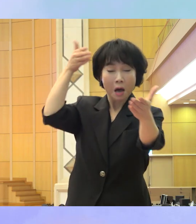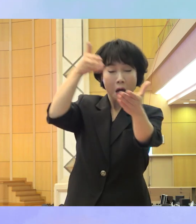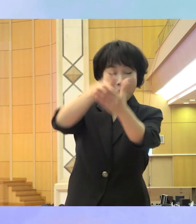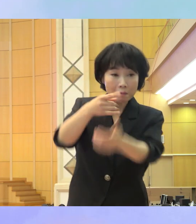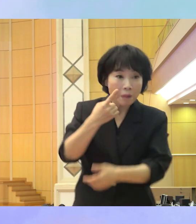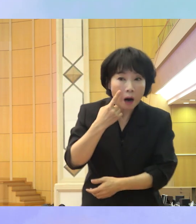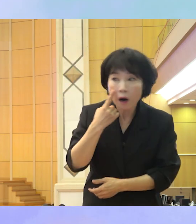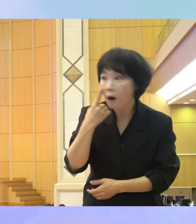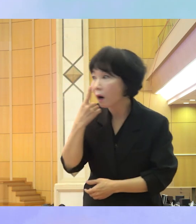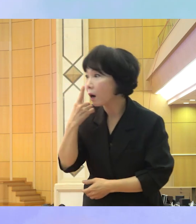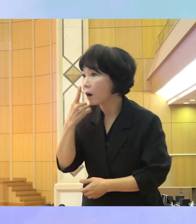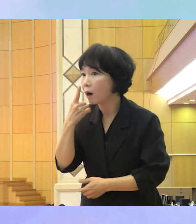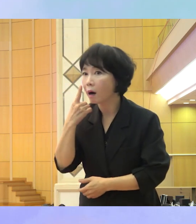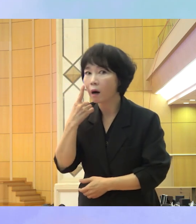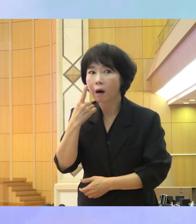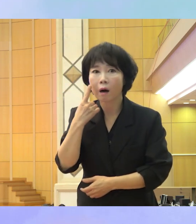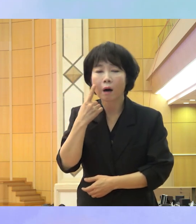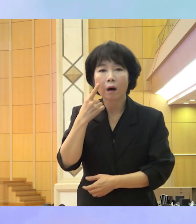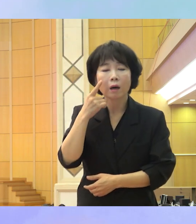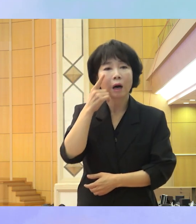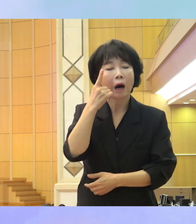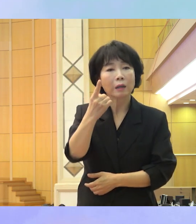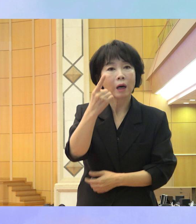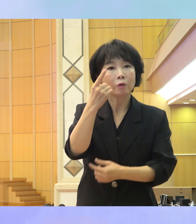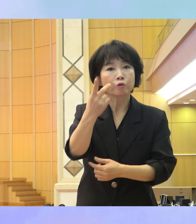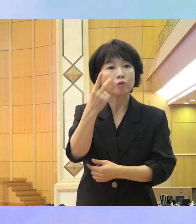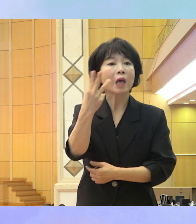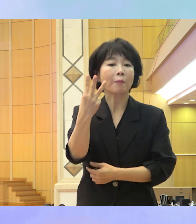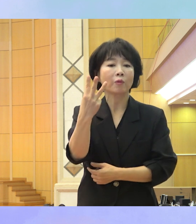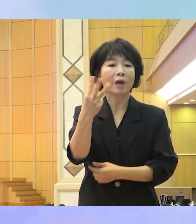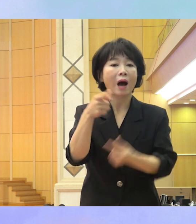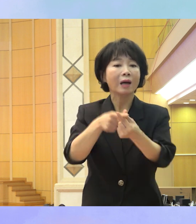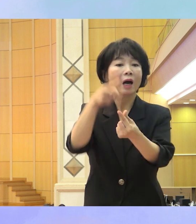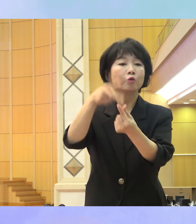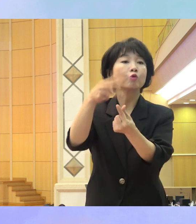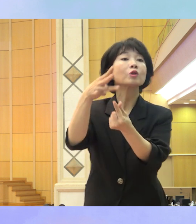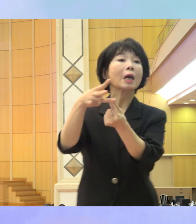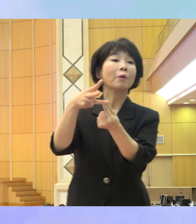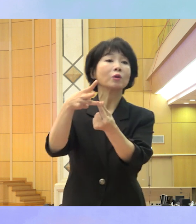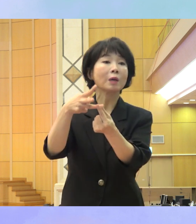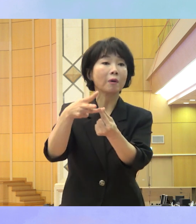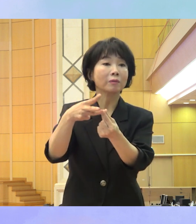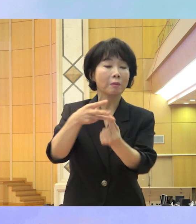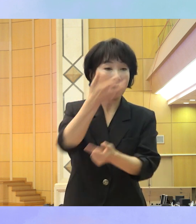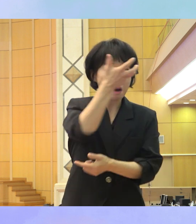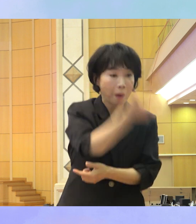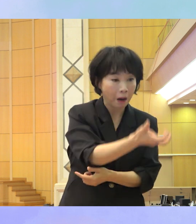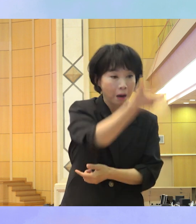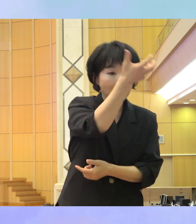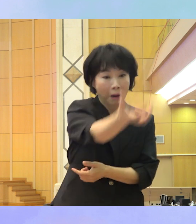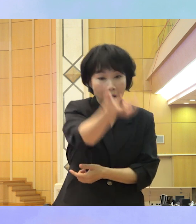가서도 딱 3번이 나오는데 3번 장소를 옮겼습니다.